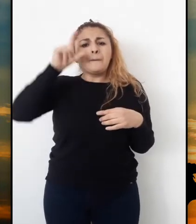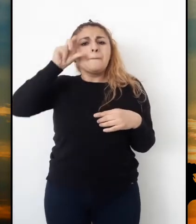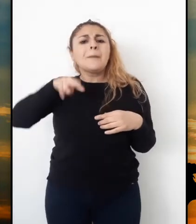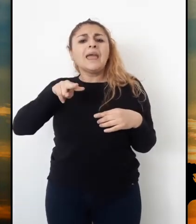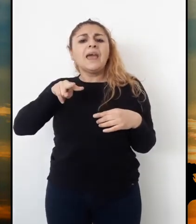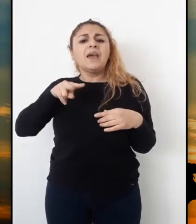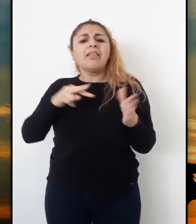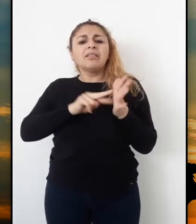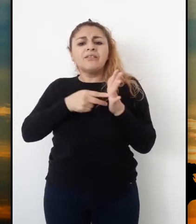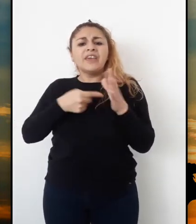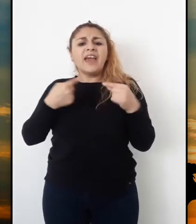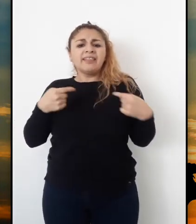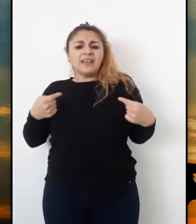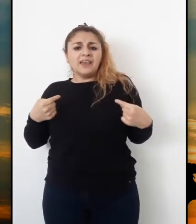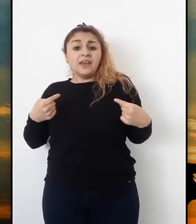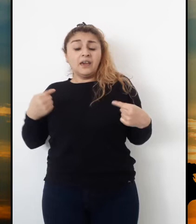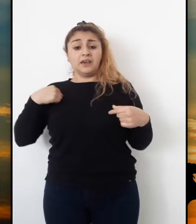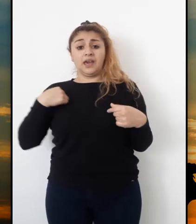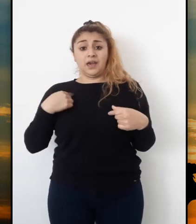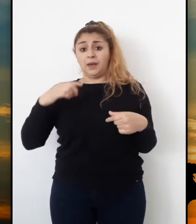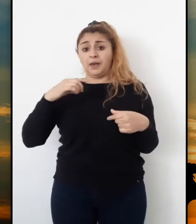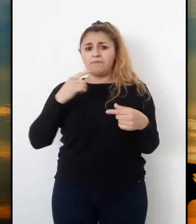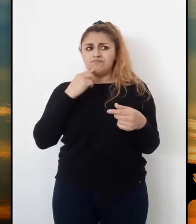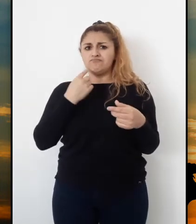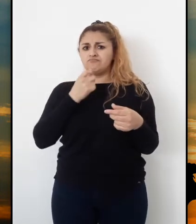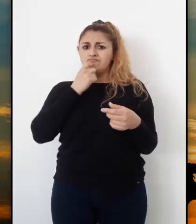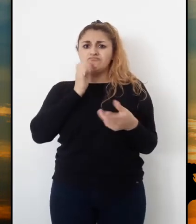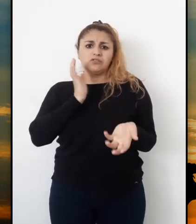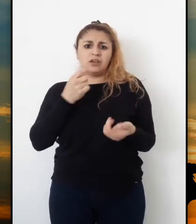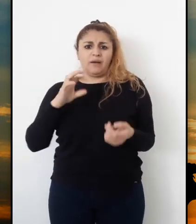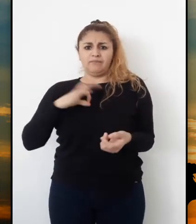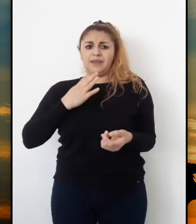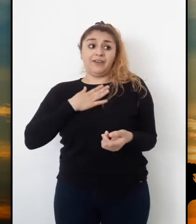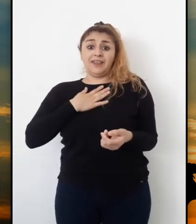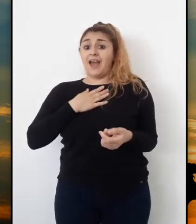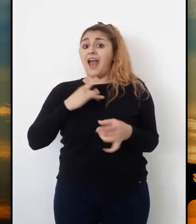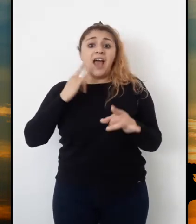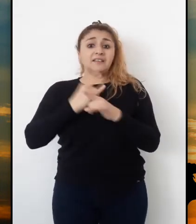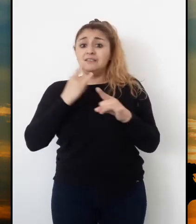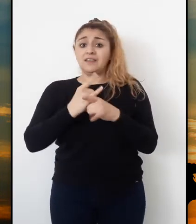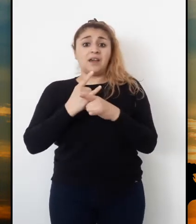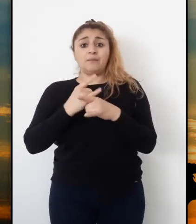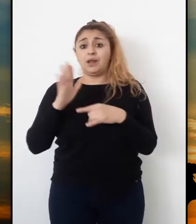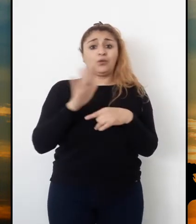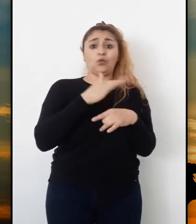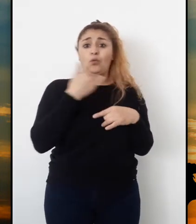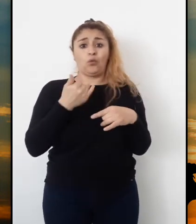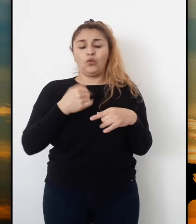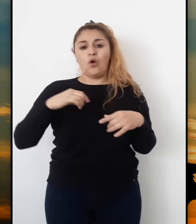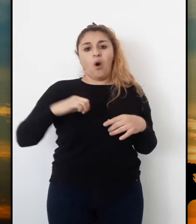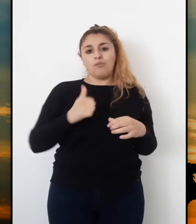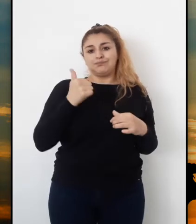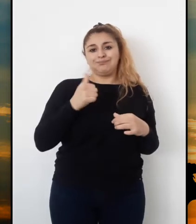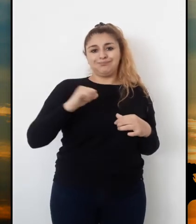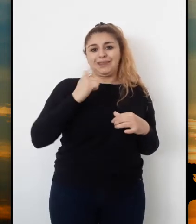bien. Toute personne connaît ce qui est bien pour lui et ce qui est mal. Todas las personas conocen qué es lo que está